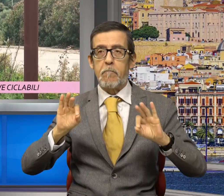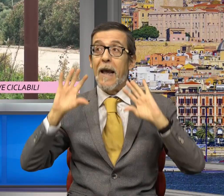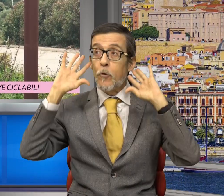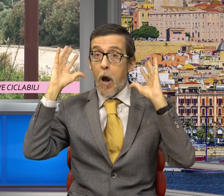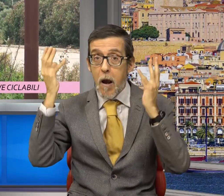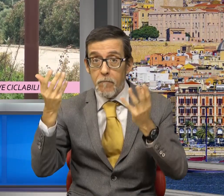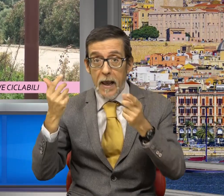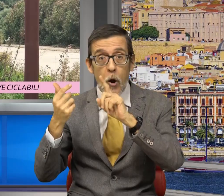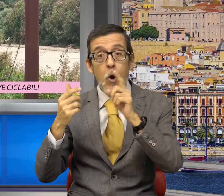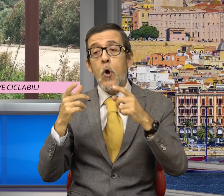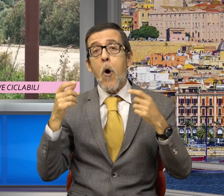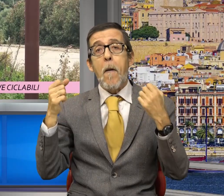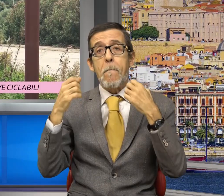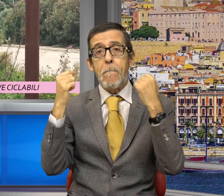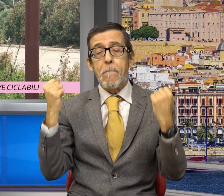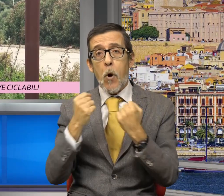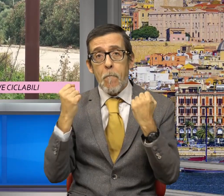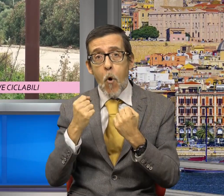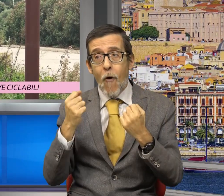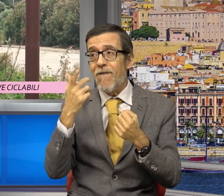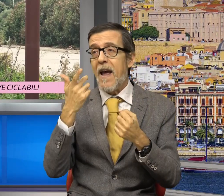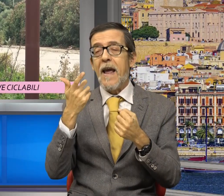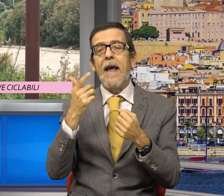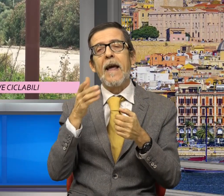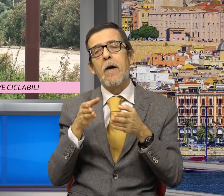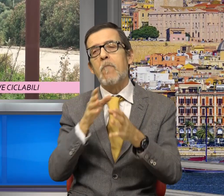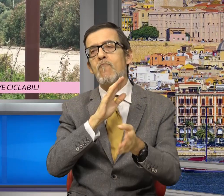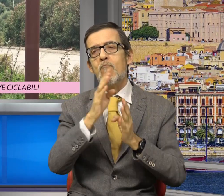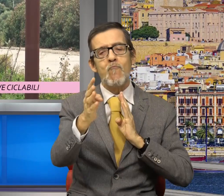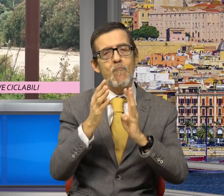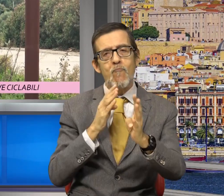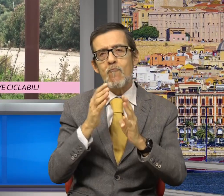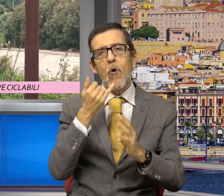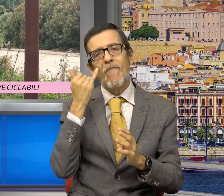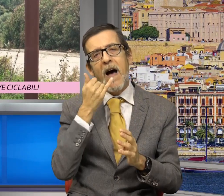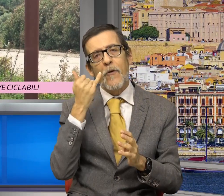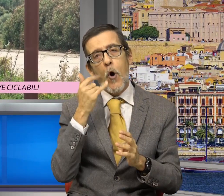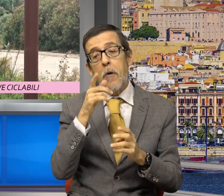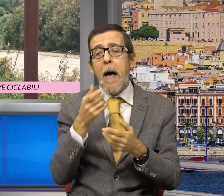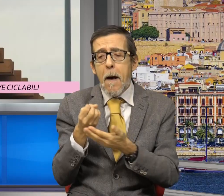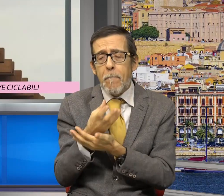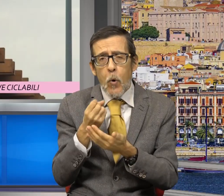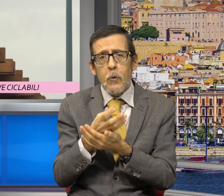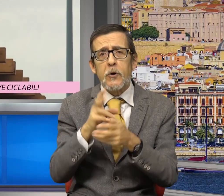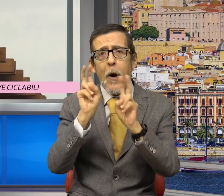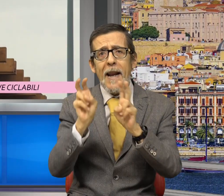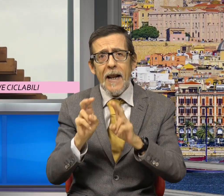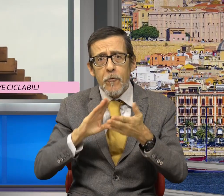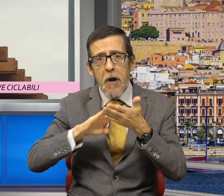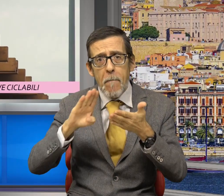mobilità dolce e l'attività fisica all'aria aperta, ma contribuisce anche alla produzione di energia pulita, riducendo l'impatto ambientale del distretto